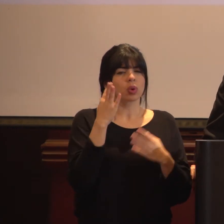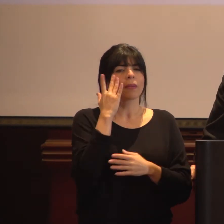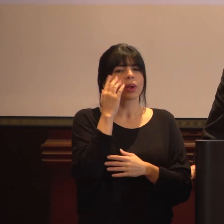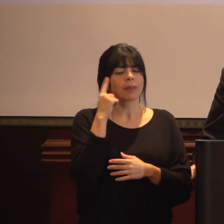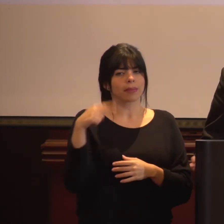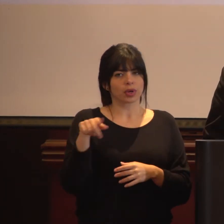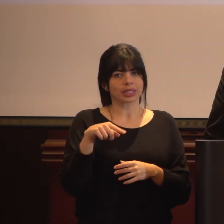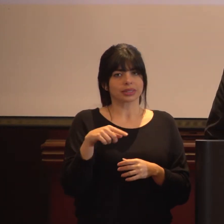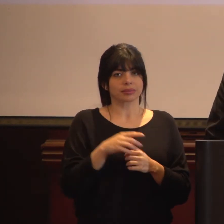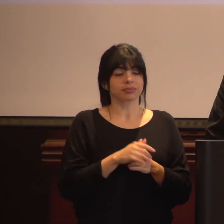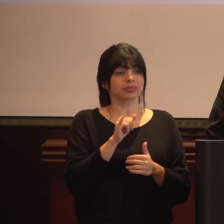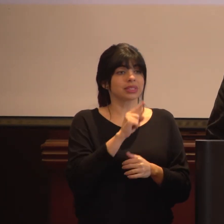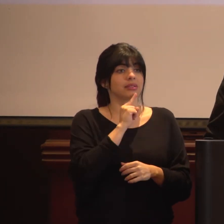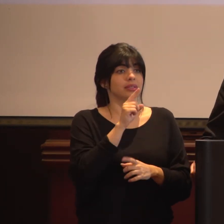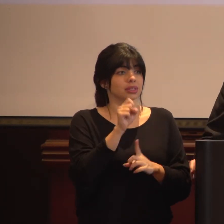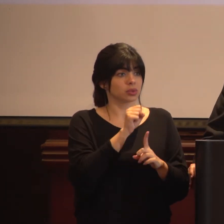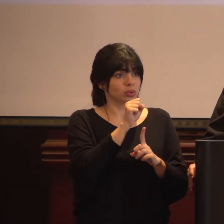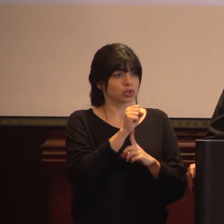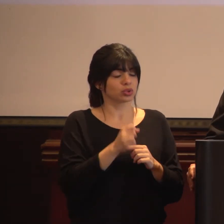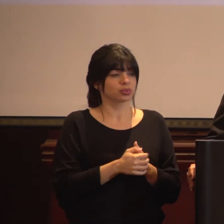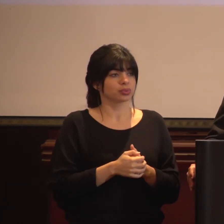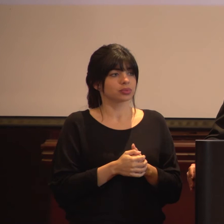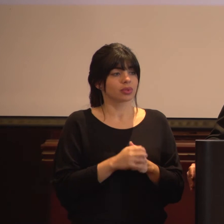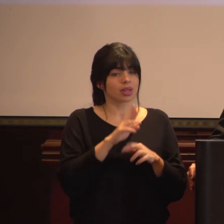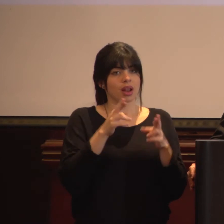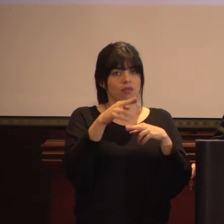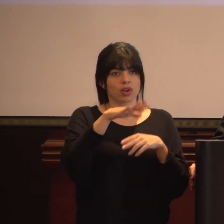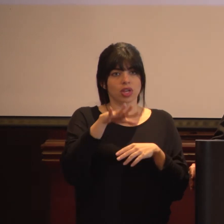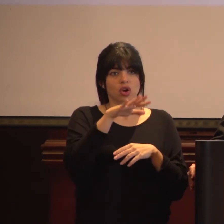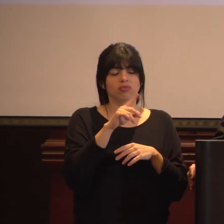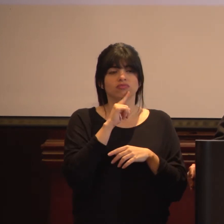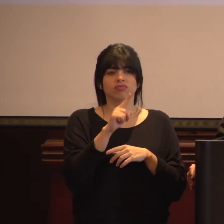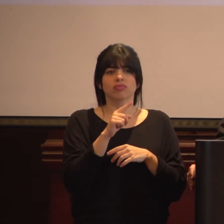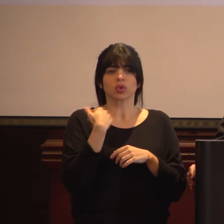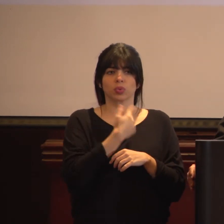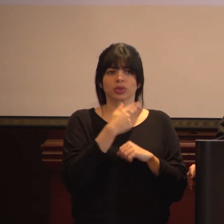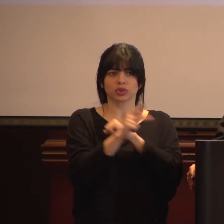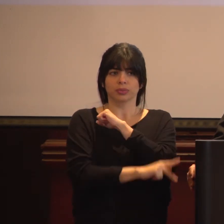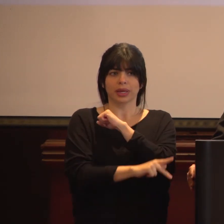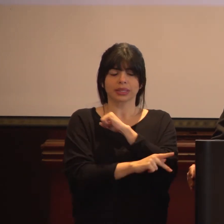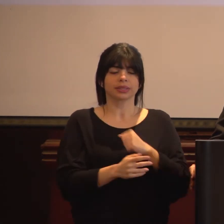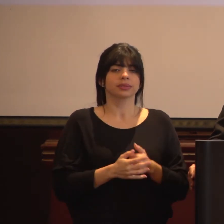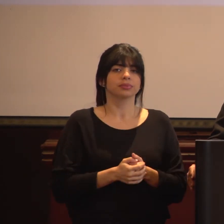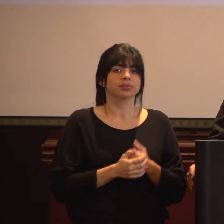por ellas Esta es una realidad regional Esta es una realidad de nuestros